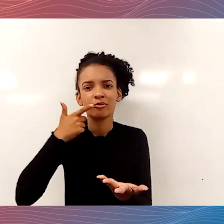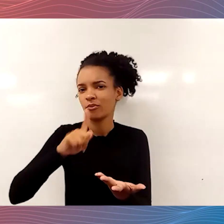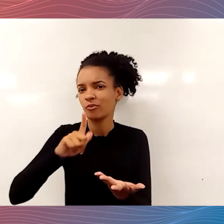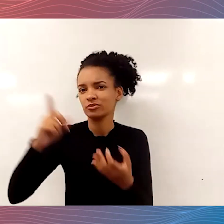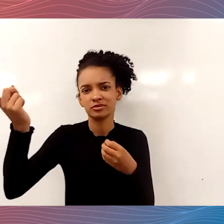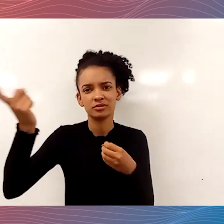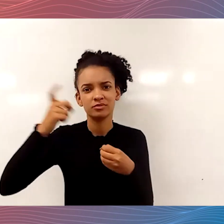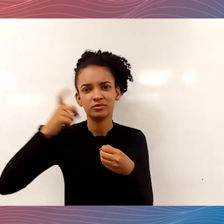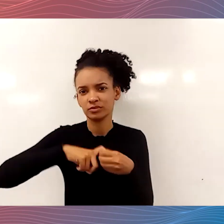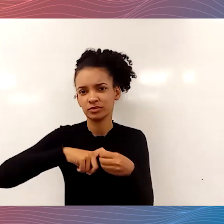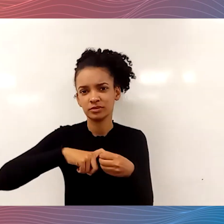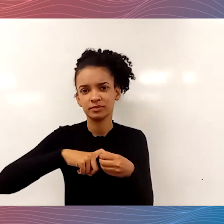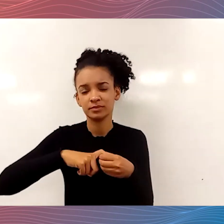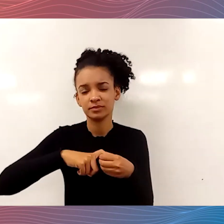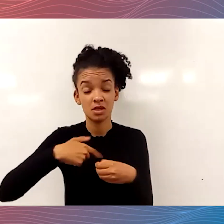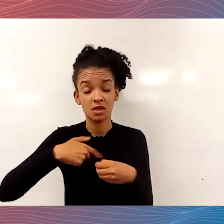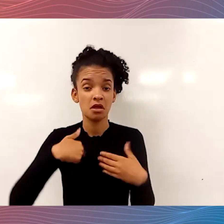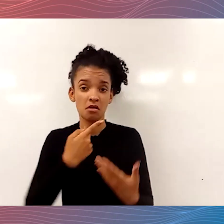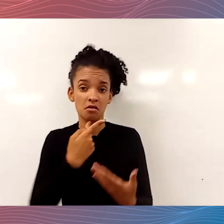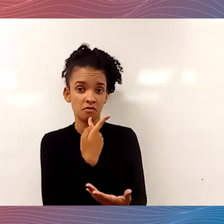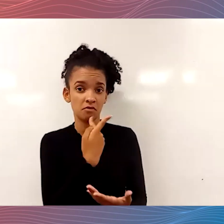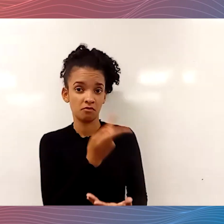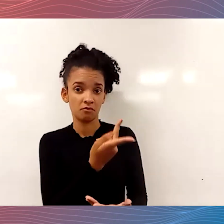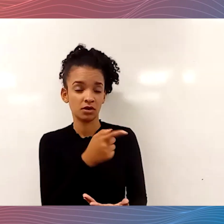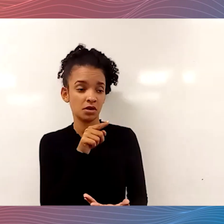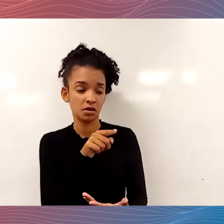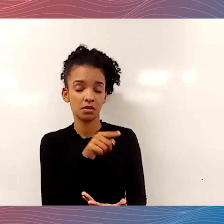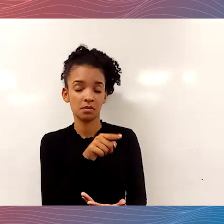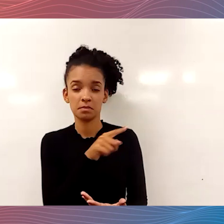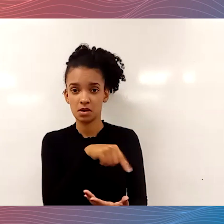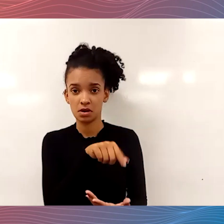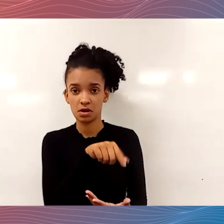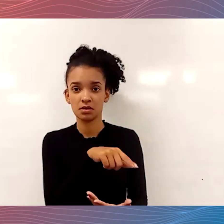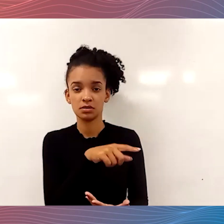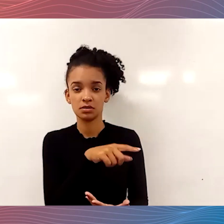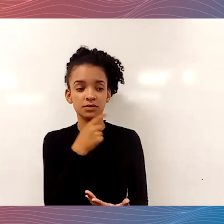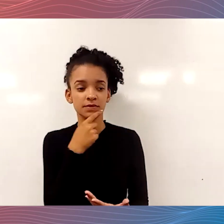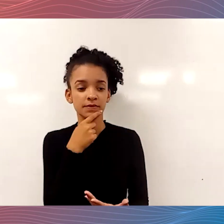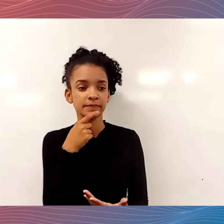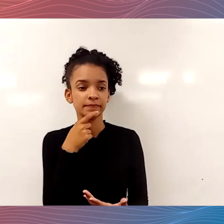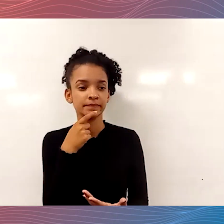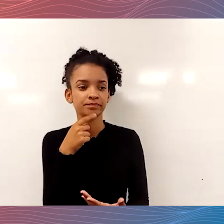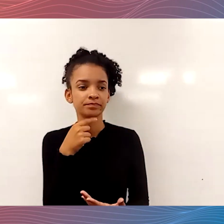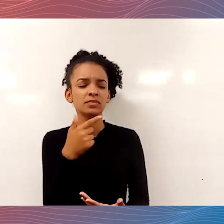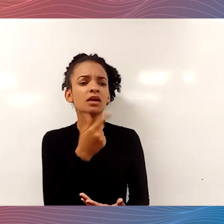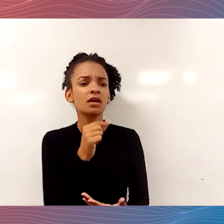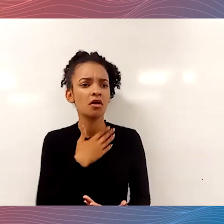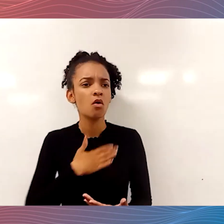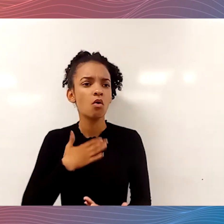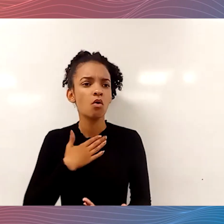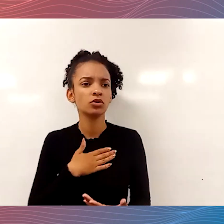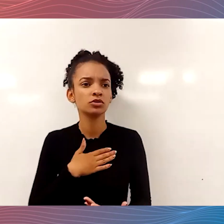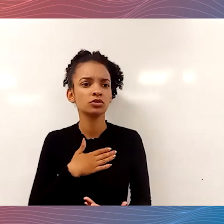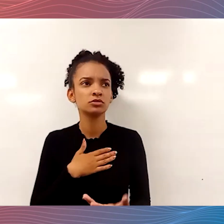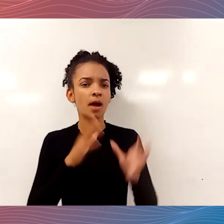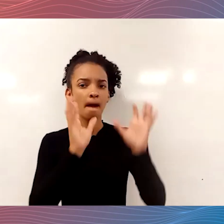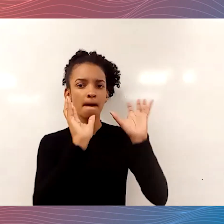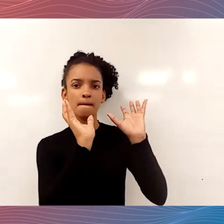Eu falei para eles um pouco da história, quem gosta de basquete americano, um pouco da história do Michael